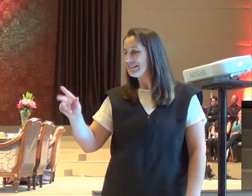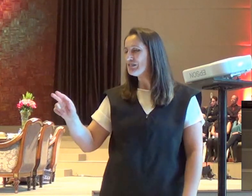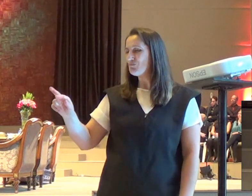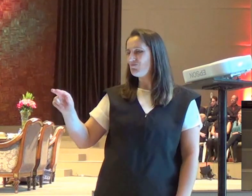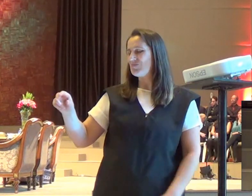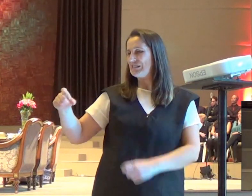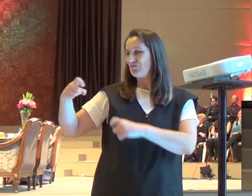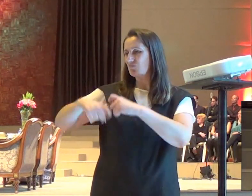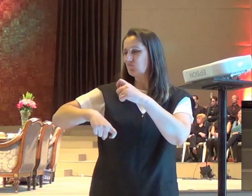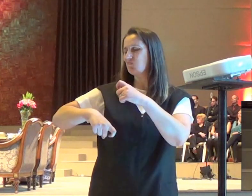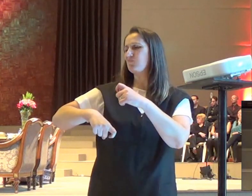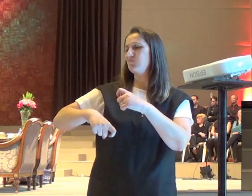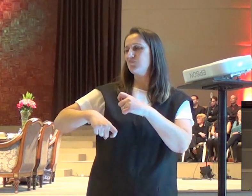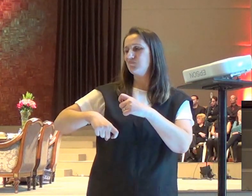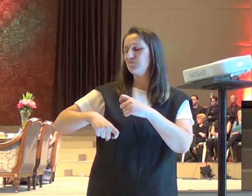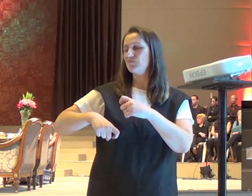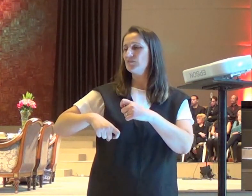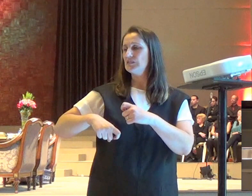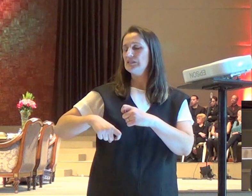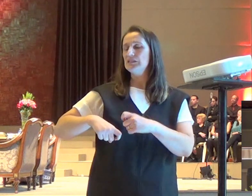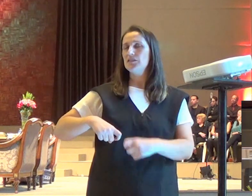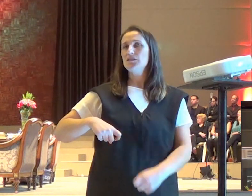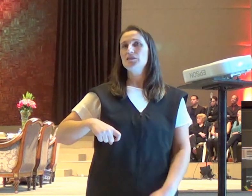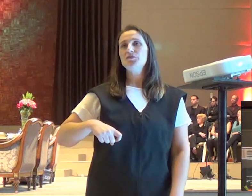abusada sexualmente,